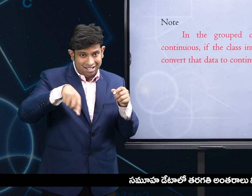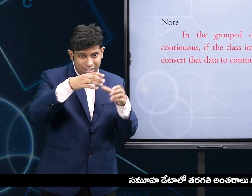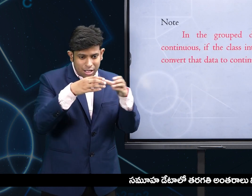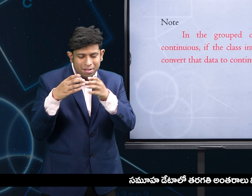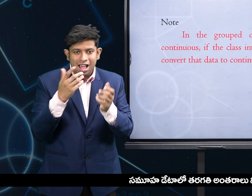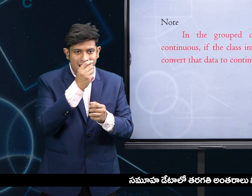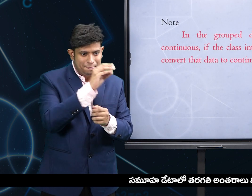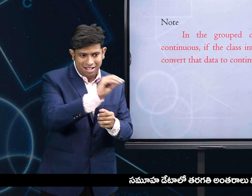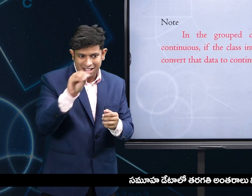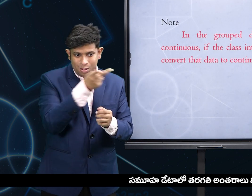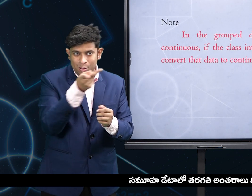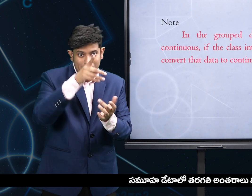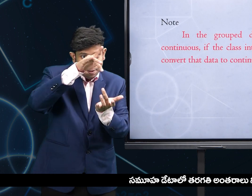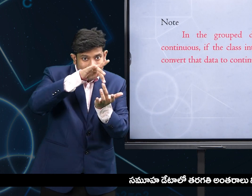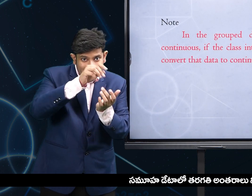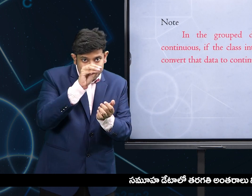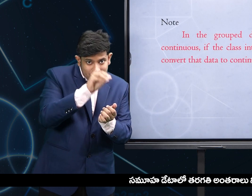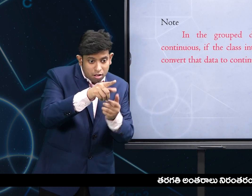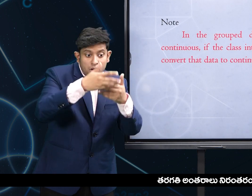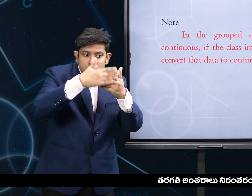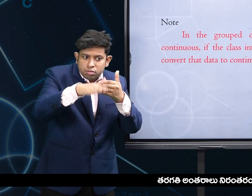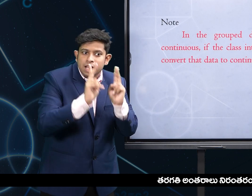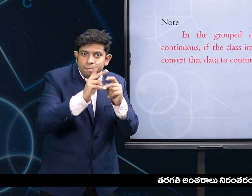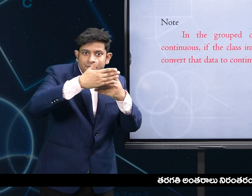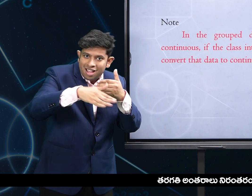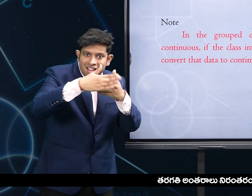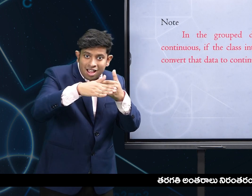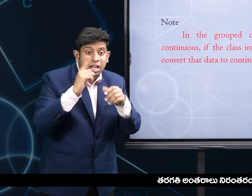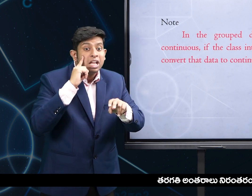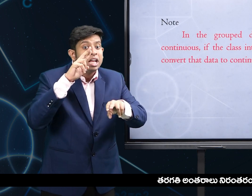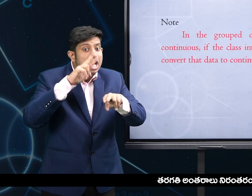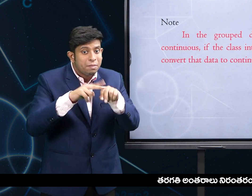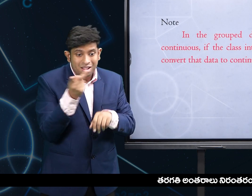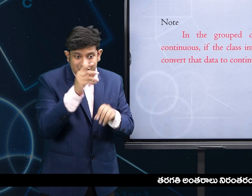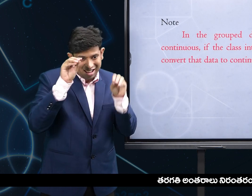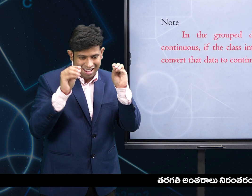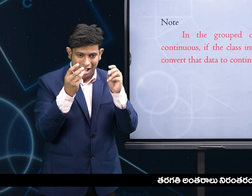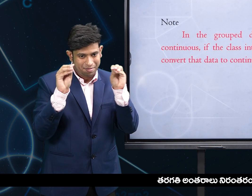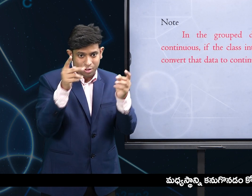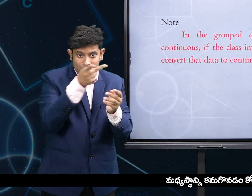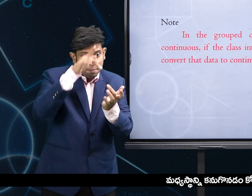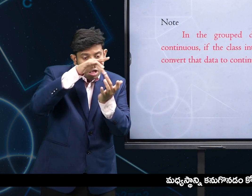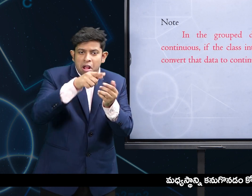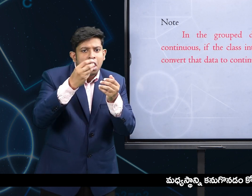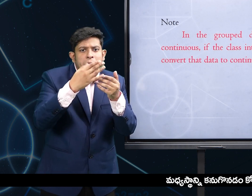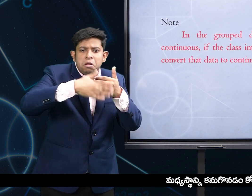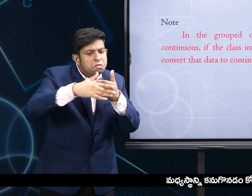తరగతి అంతరాలు నిరంతరంగా ఉండాలి. తరగతి అంతరాలు నిరంతరంగా లేకపోతే మధ్యస్థాన్ని కనుగొనడం